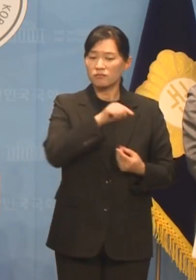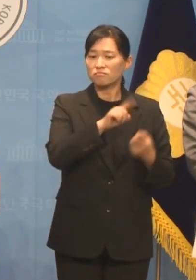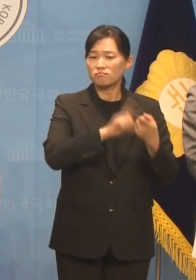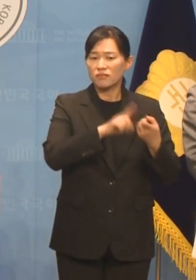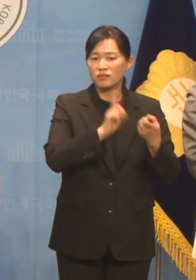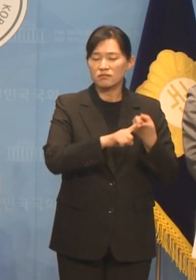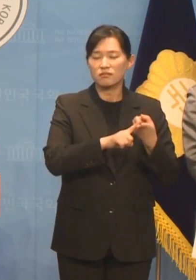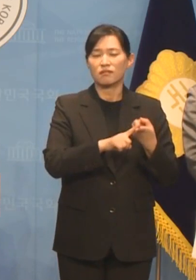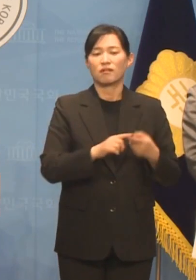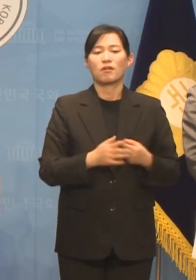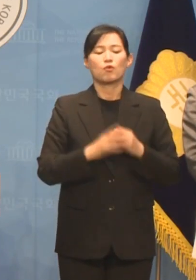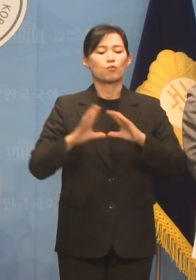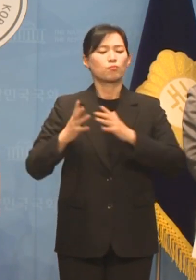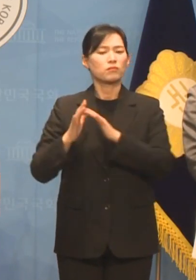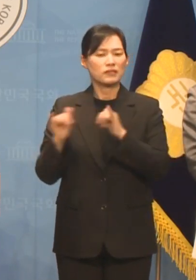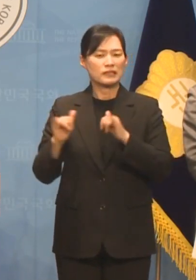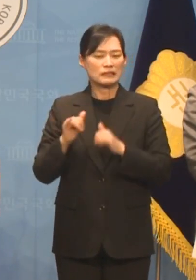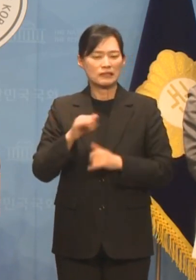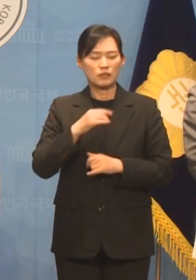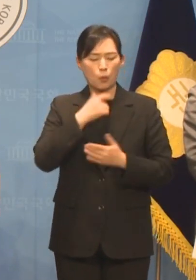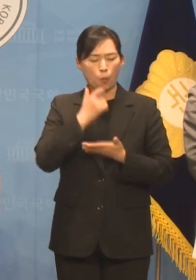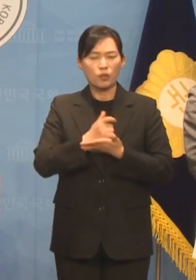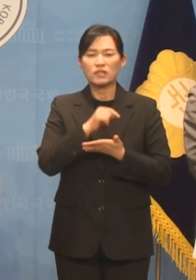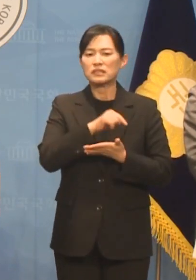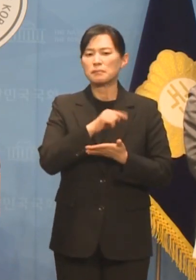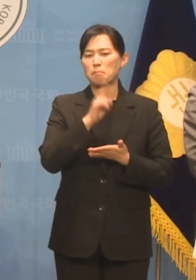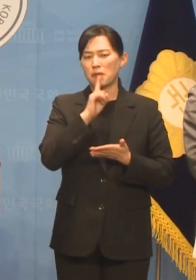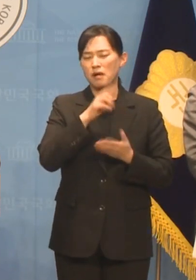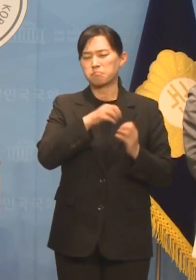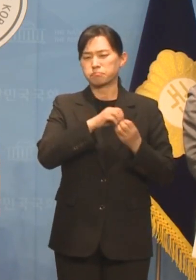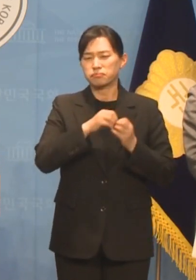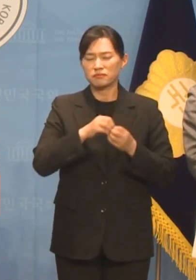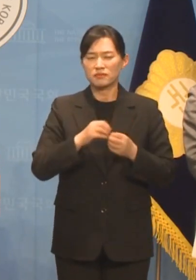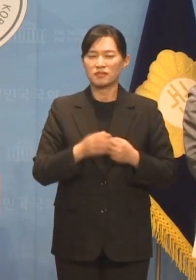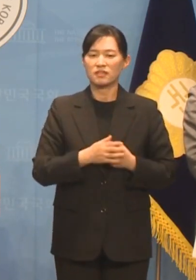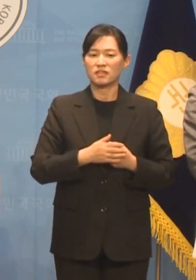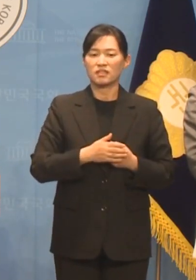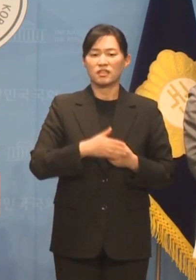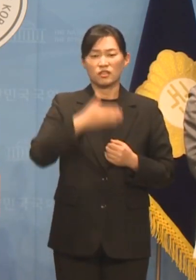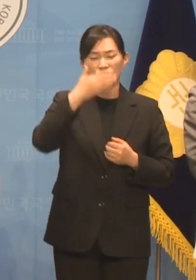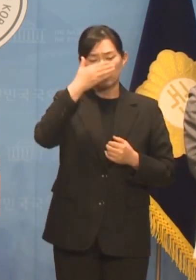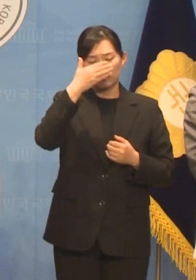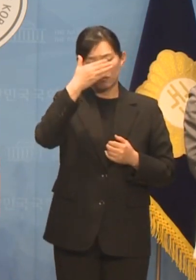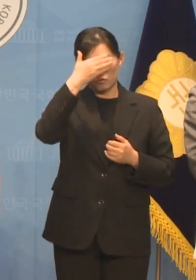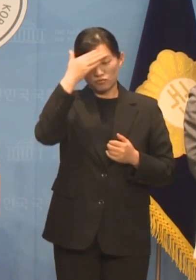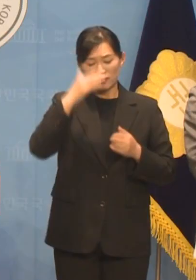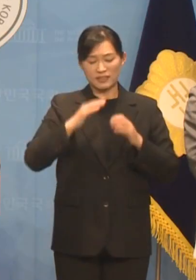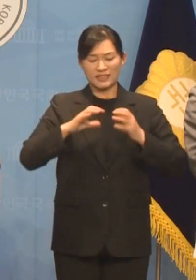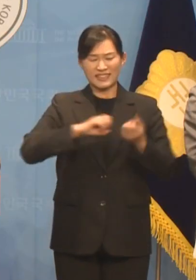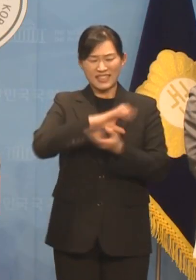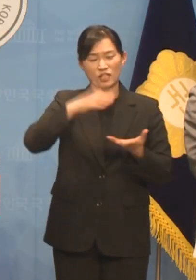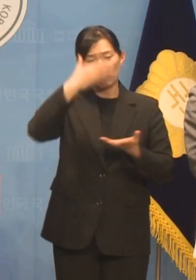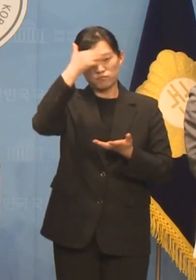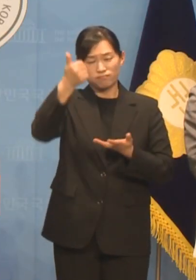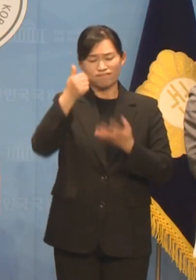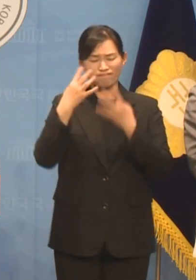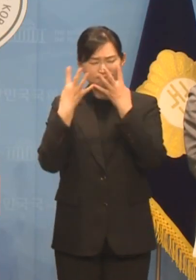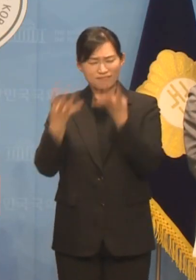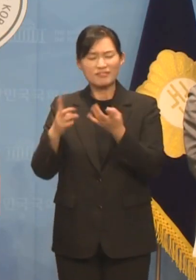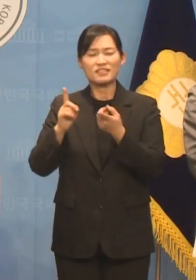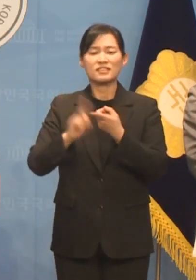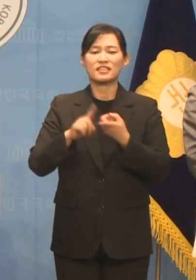관해서 사실상 국민들을 속이는 개변으로 내란 속의 윤석열을 석방시킨 것에